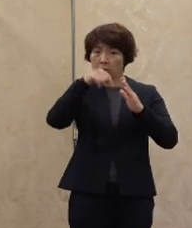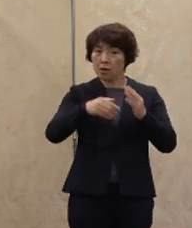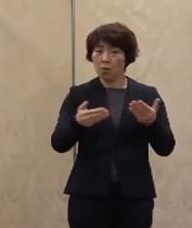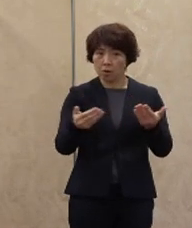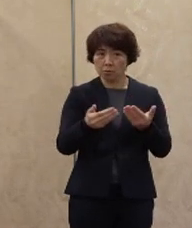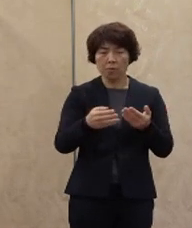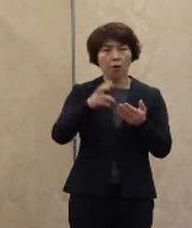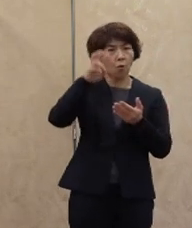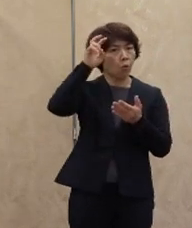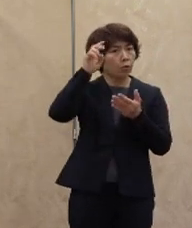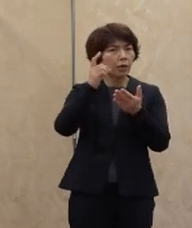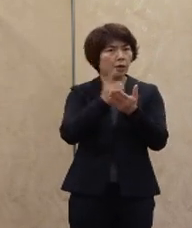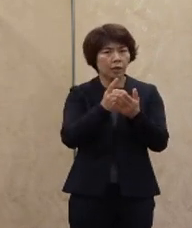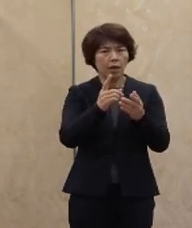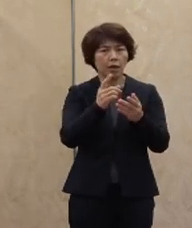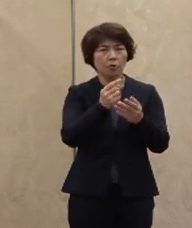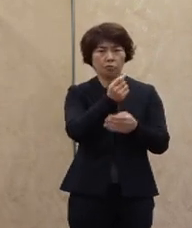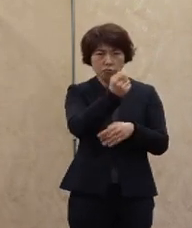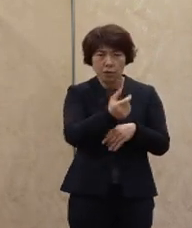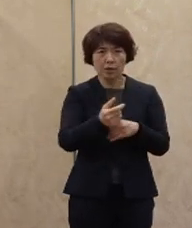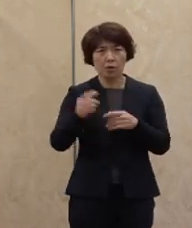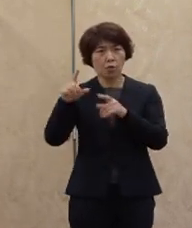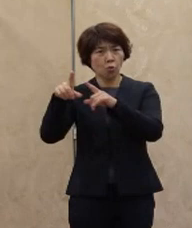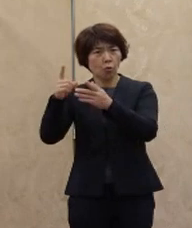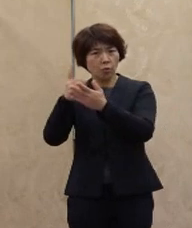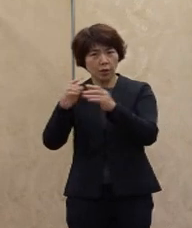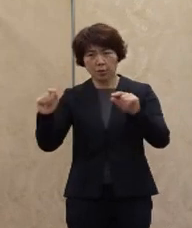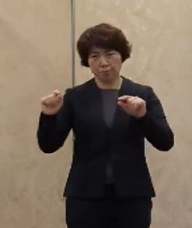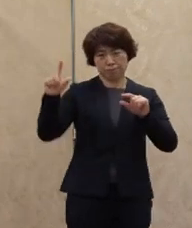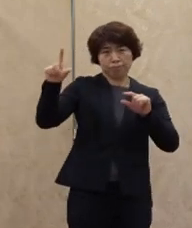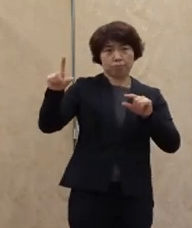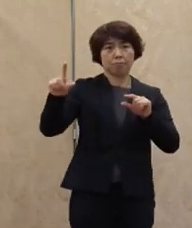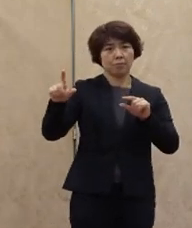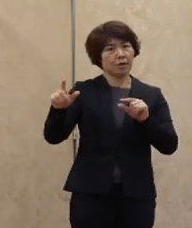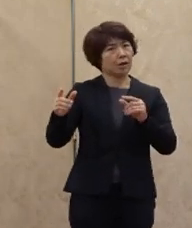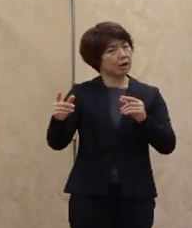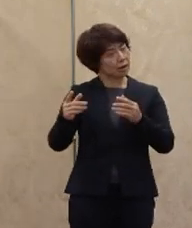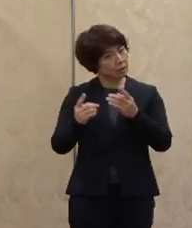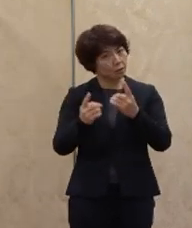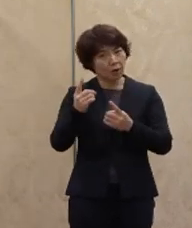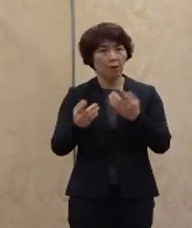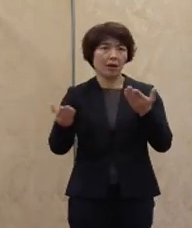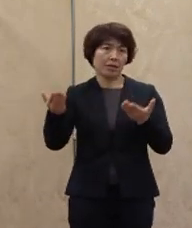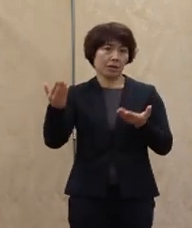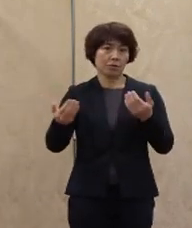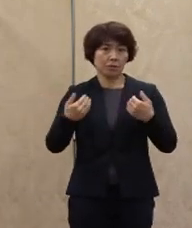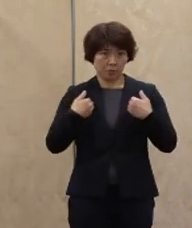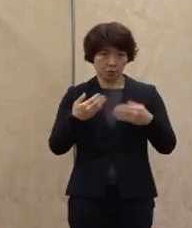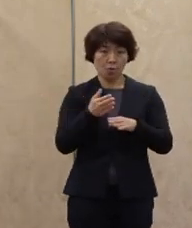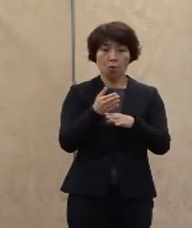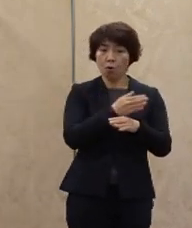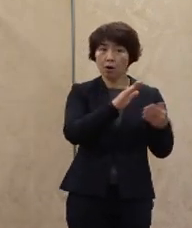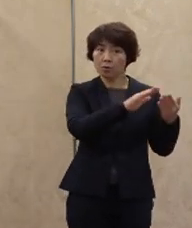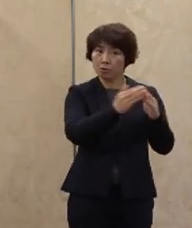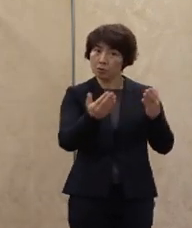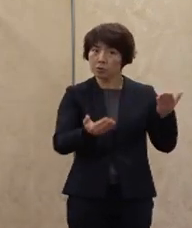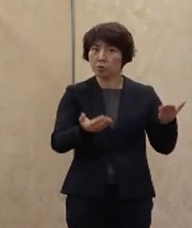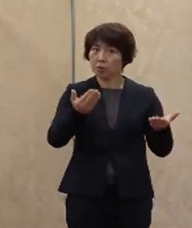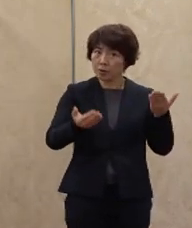意味で大阪だけがこう少ないのか、東京だけが突出しているのかはちょっと比較する必要があろうかとは思います。他の他都市と含め